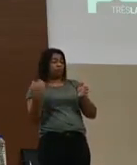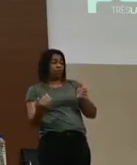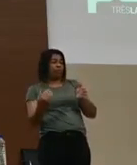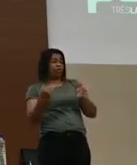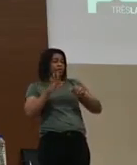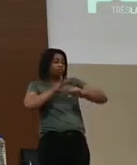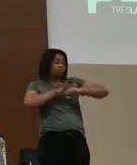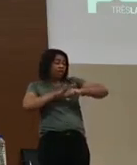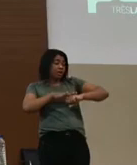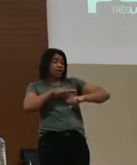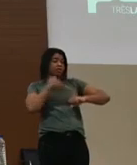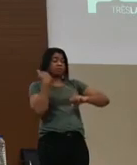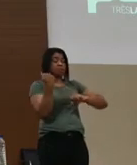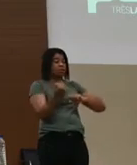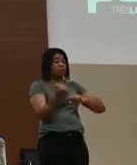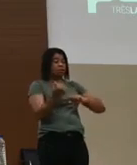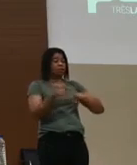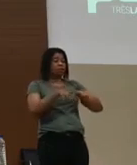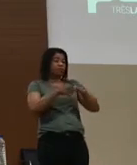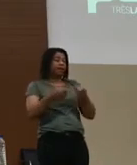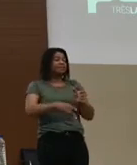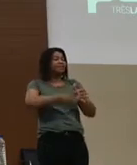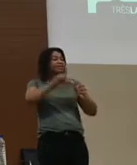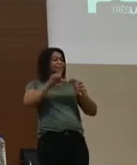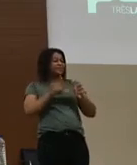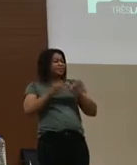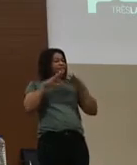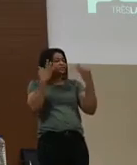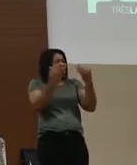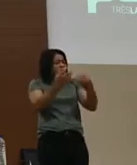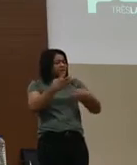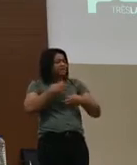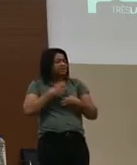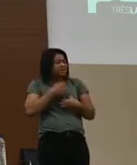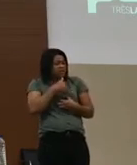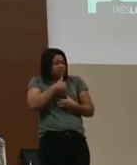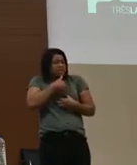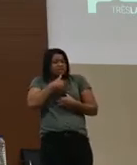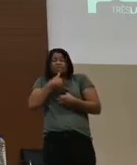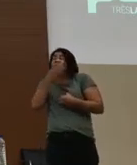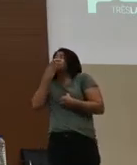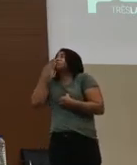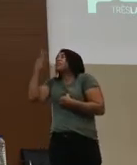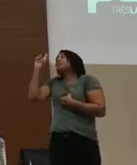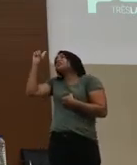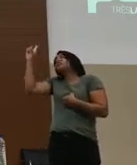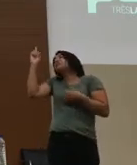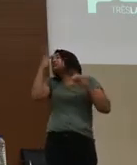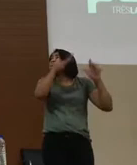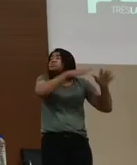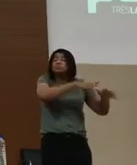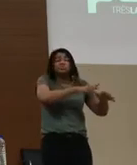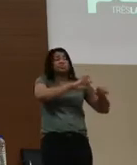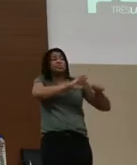que curasse, mas Ele não curou. Nós oramos e pedimos ao Senhor para que fizesse, para que a gente questione e fale assim: eu não acredito mais em